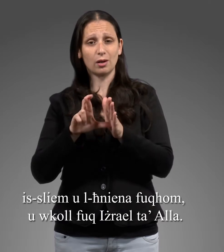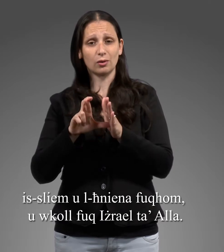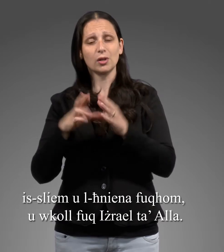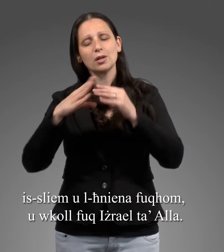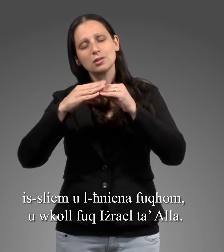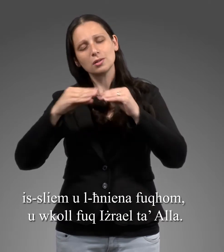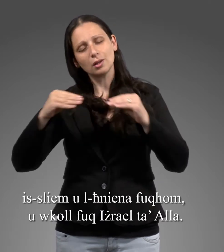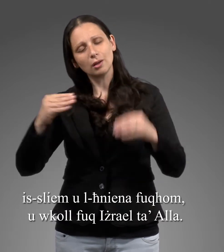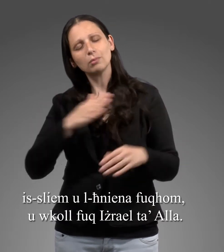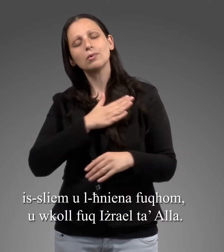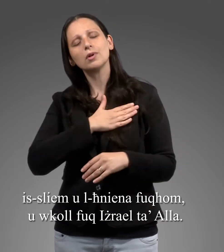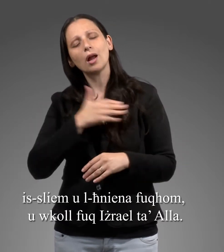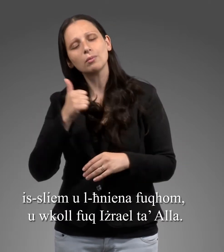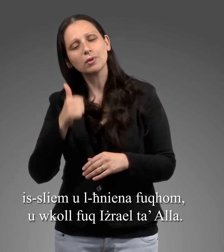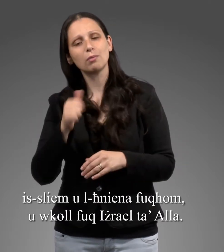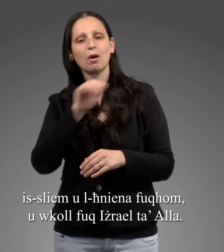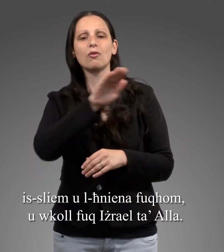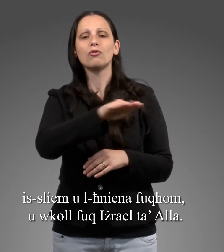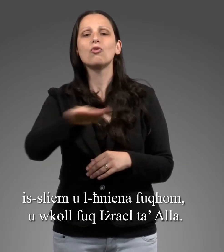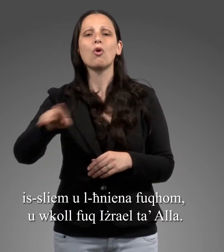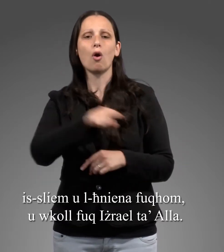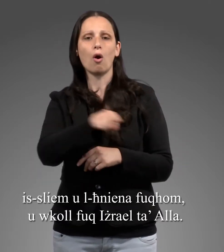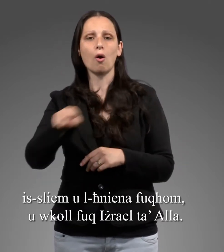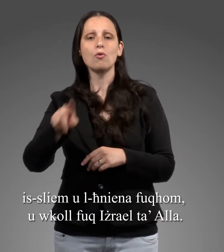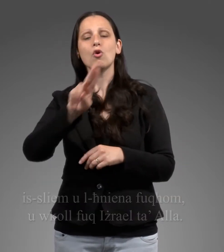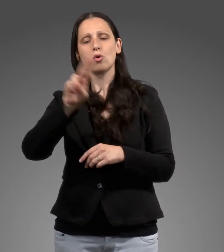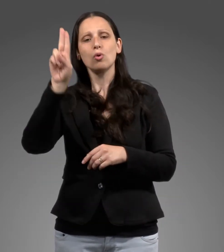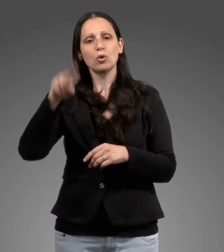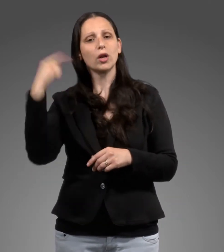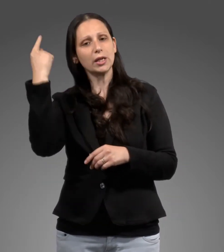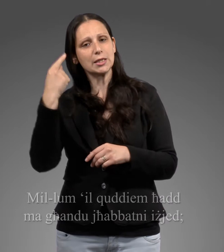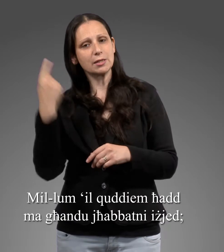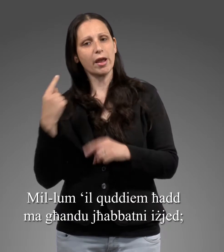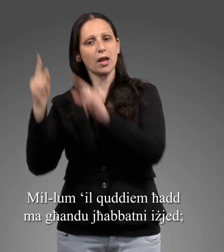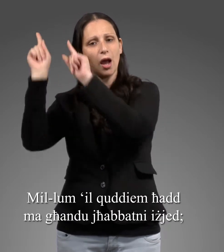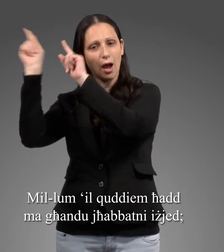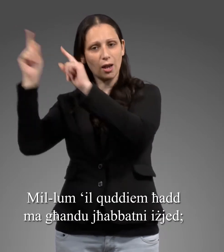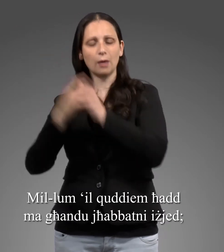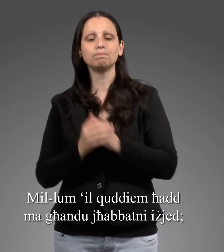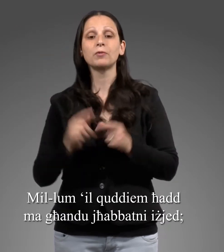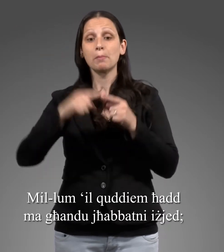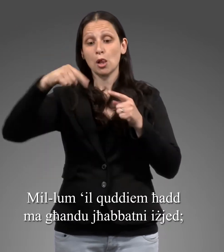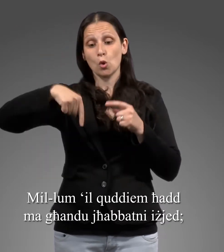l-ħanina fuqhom, u wkoll fuq Iżrael ta' Alla. Millum il-quddiem ħadd